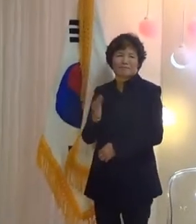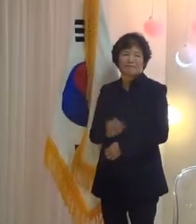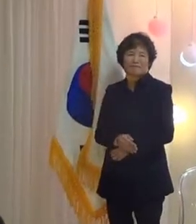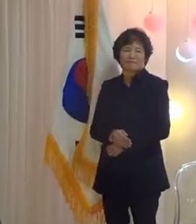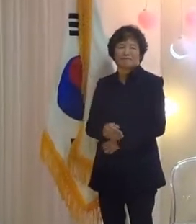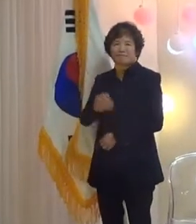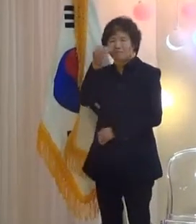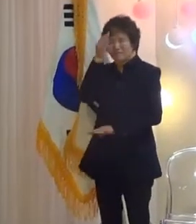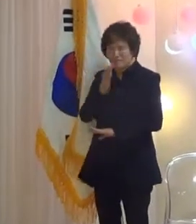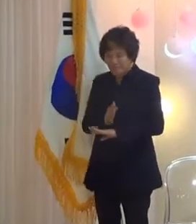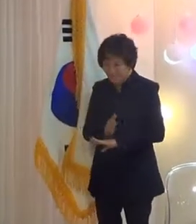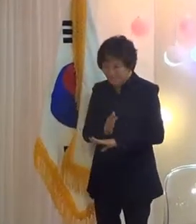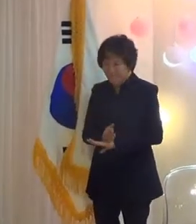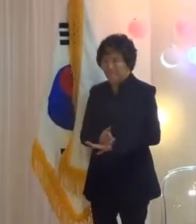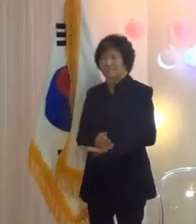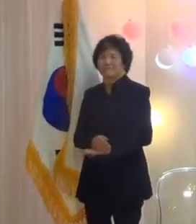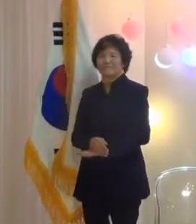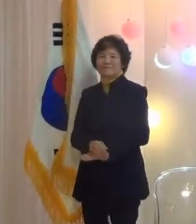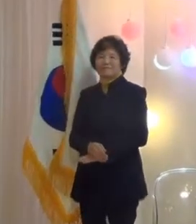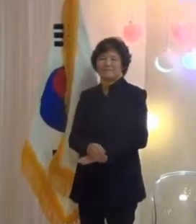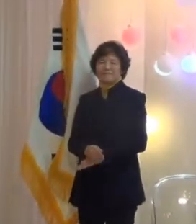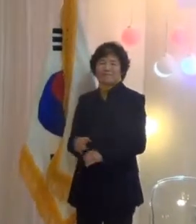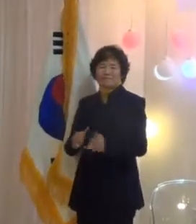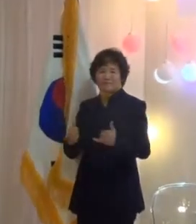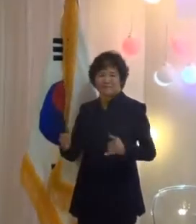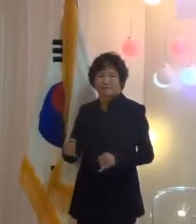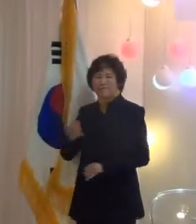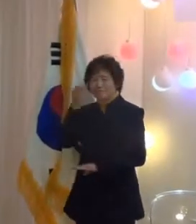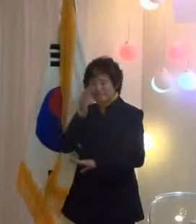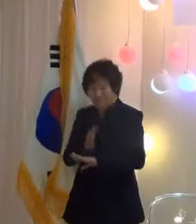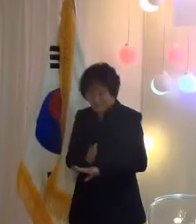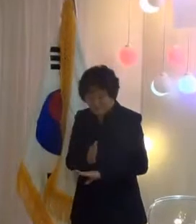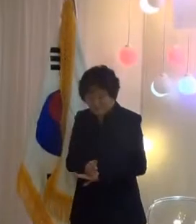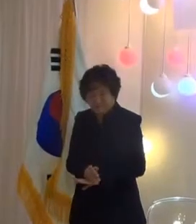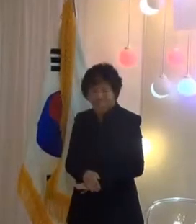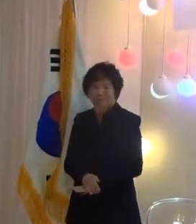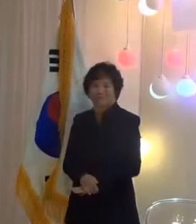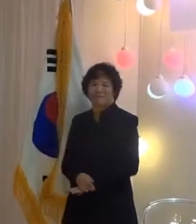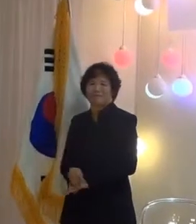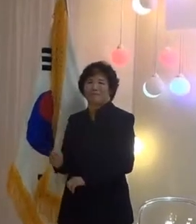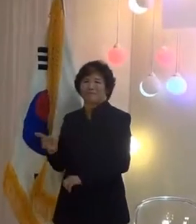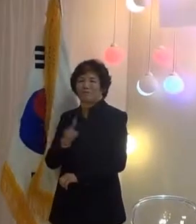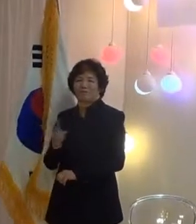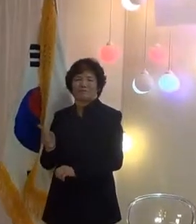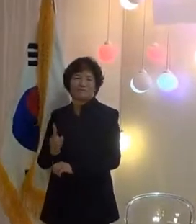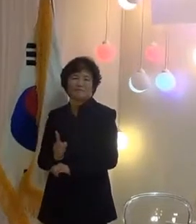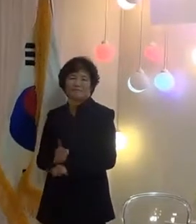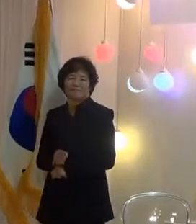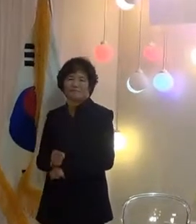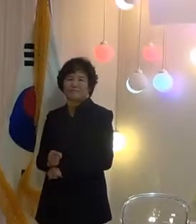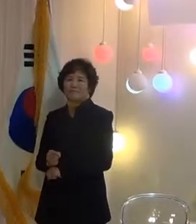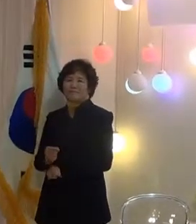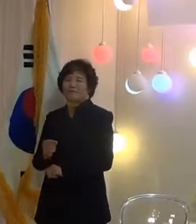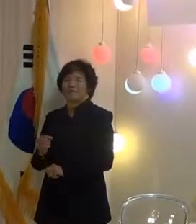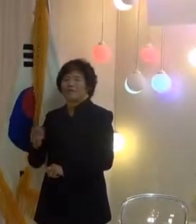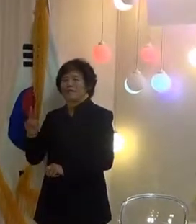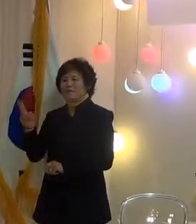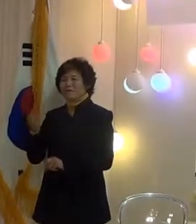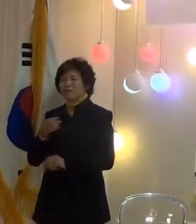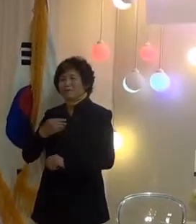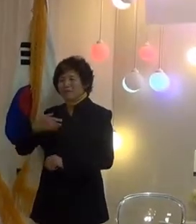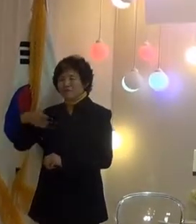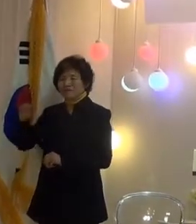정말 죄송하고요. 저도 인간적으로 너무 죄송합니다. 근데 언젠가는 보답하고 싶습니다.